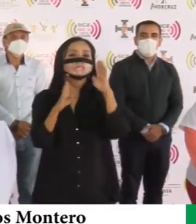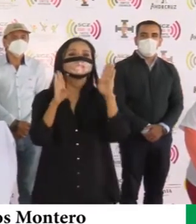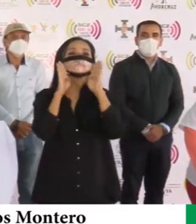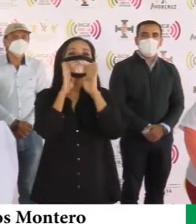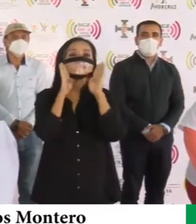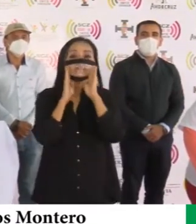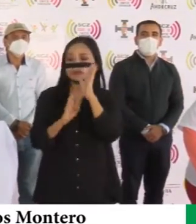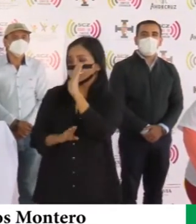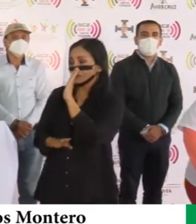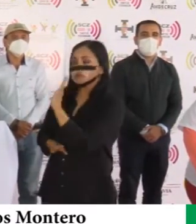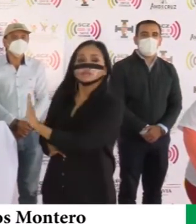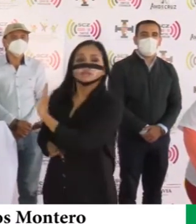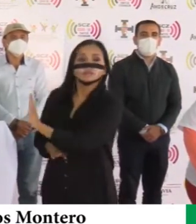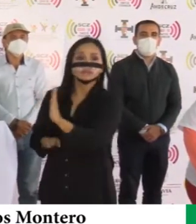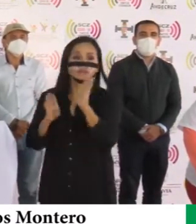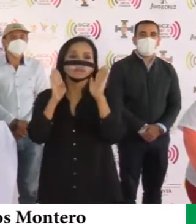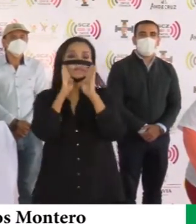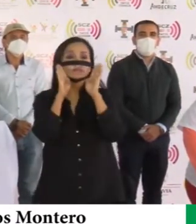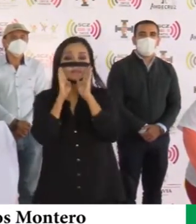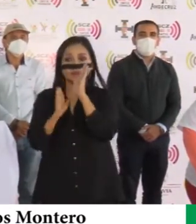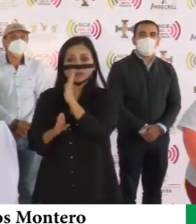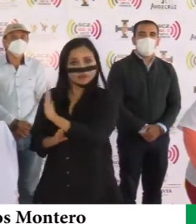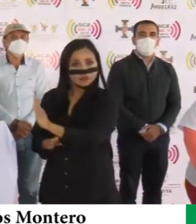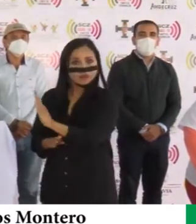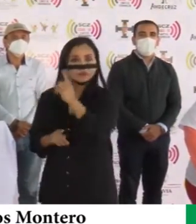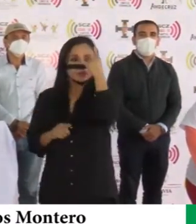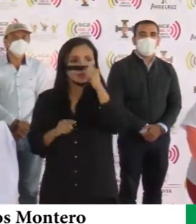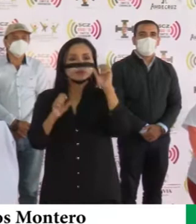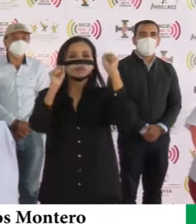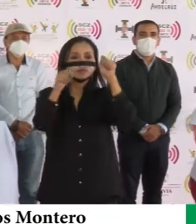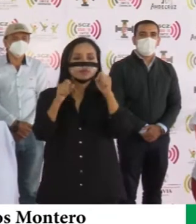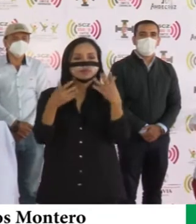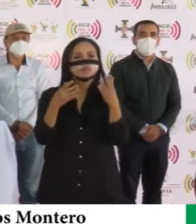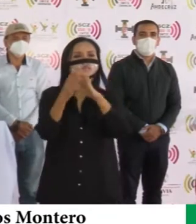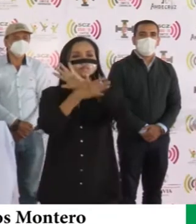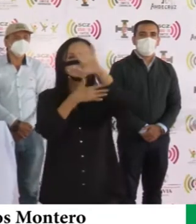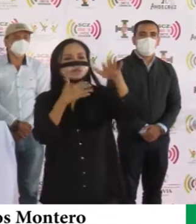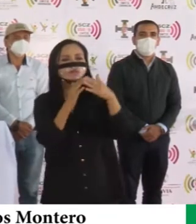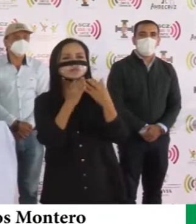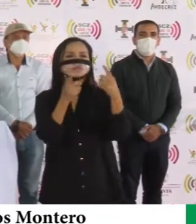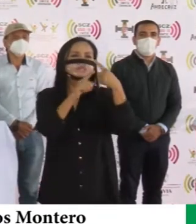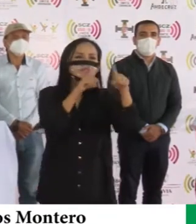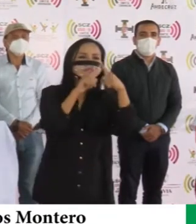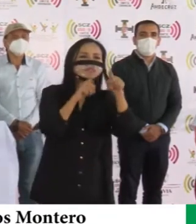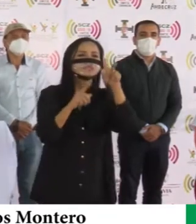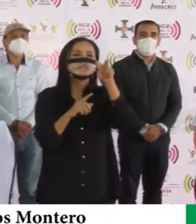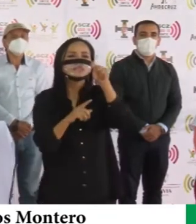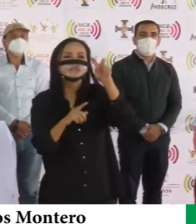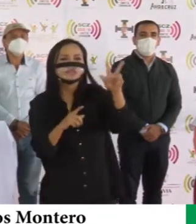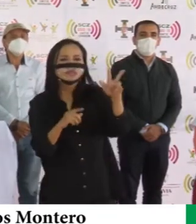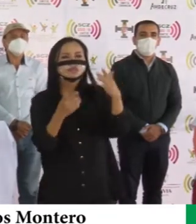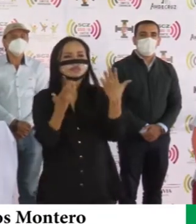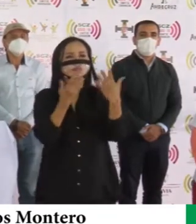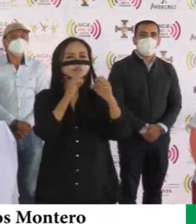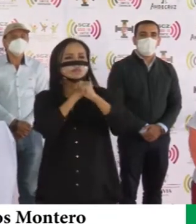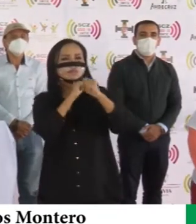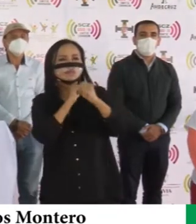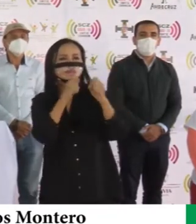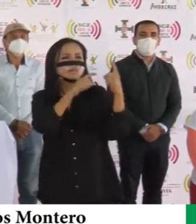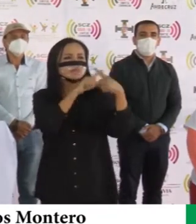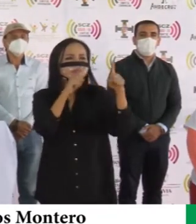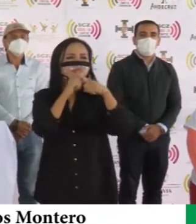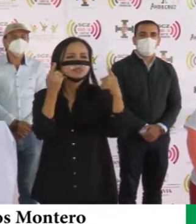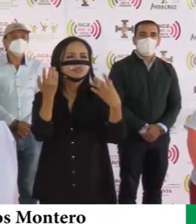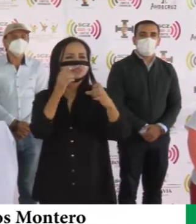Marcos Montero en Facebook, de donde se colgarán redes de televisión, programas al vivo de